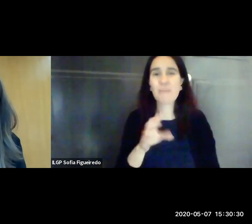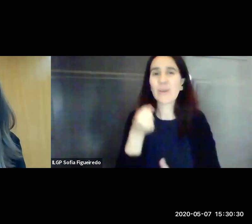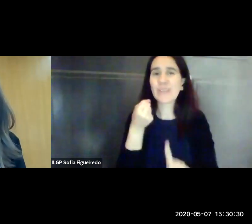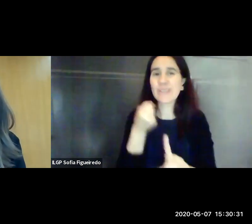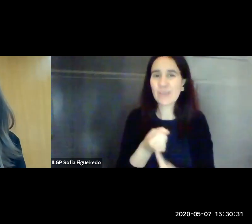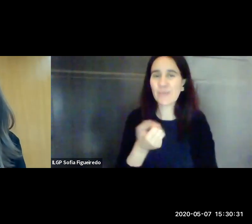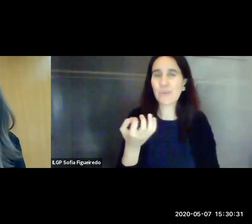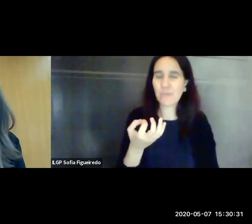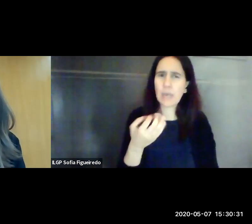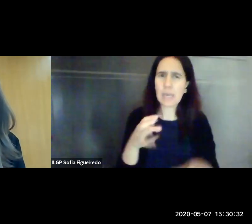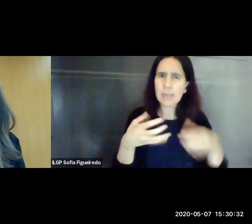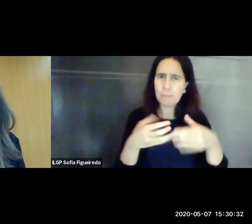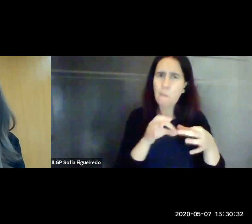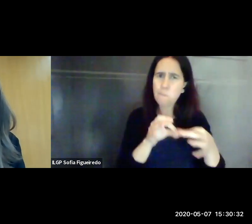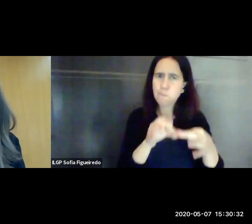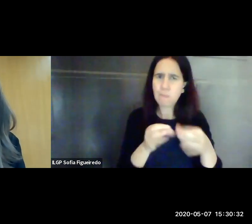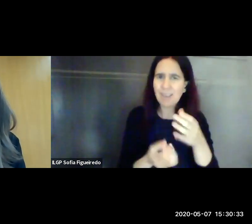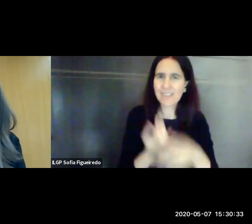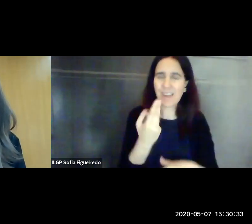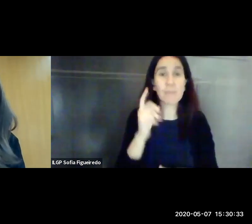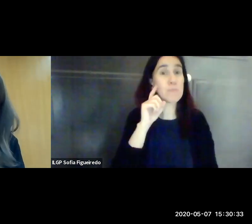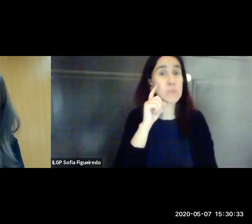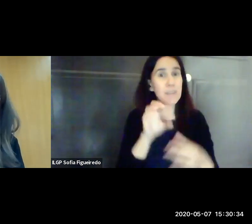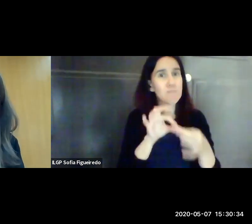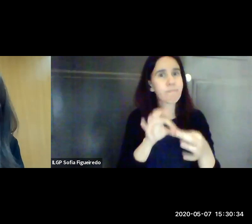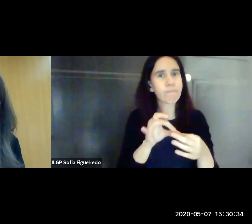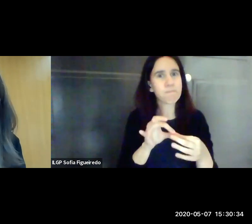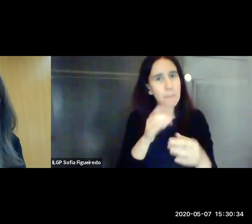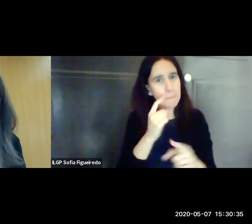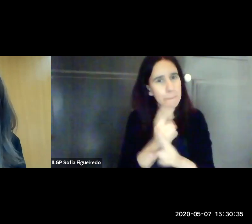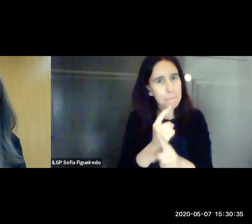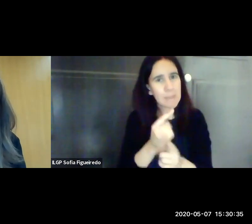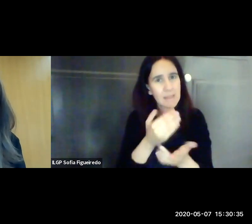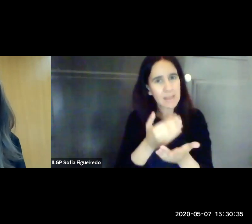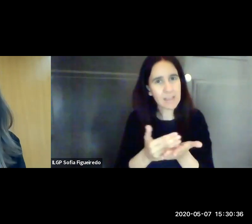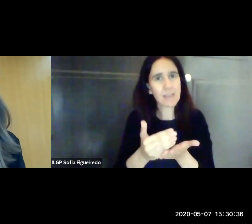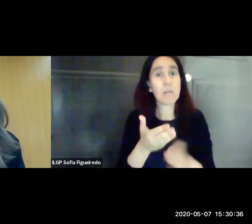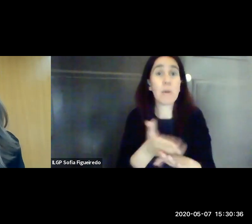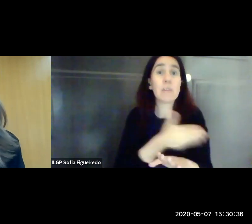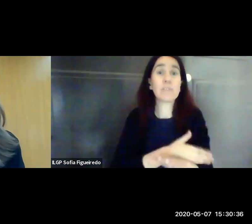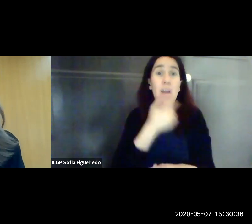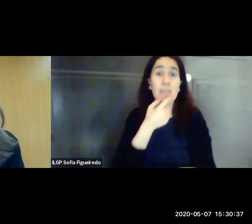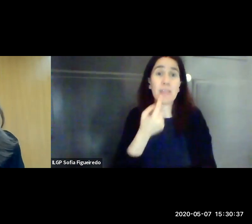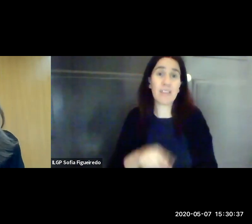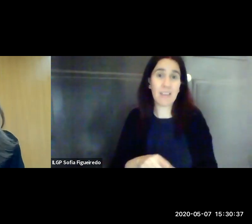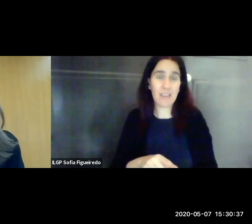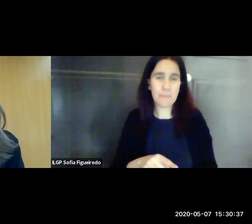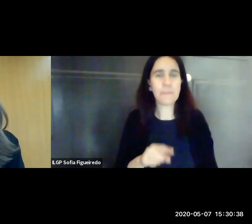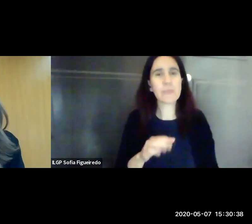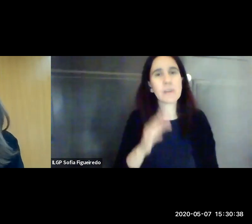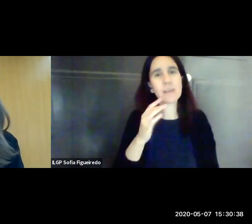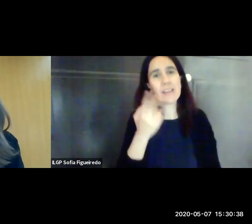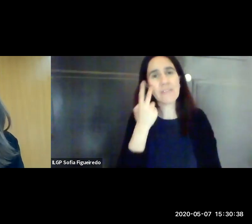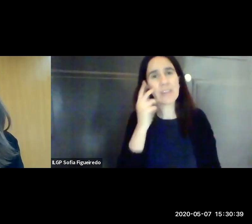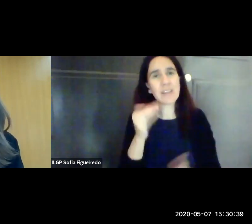criar coesão na equipa, mas o importante é manter a coesão e, portanto, para isso ela também já tinha que existir e diria que facilita a vida